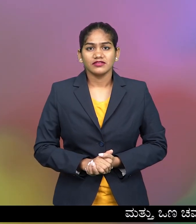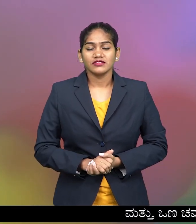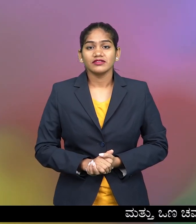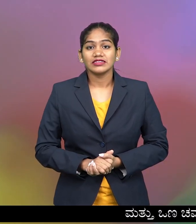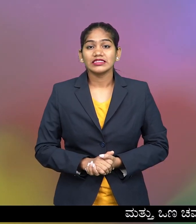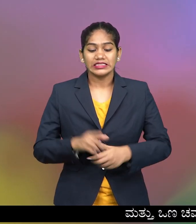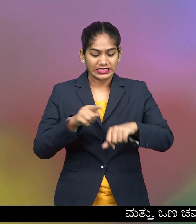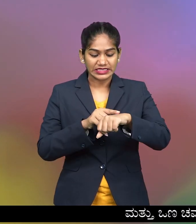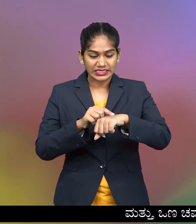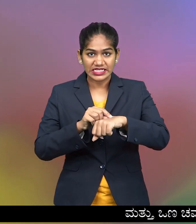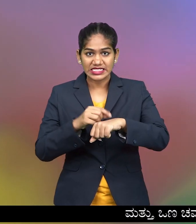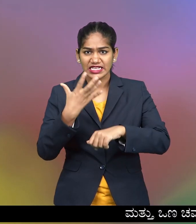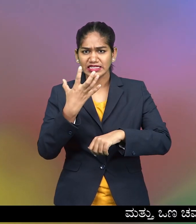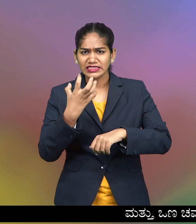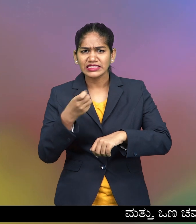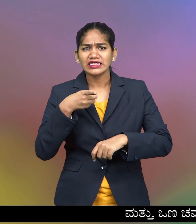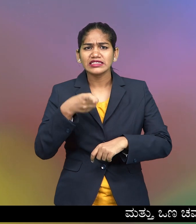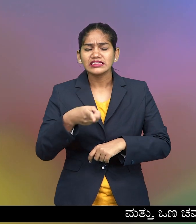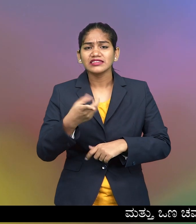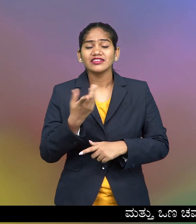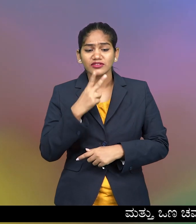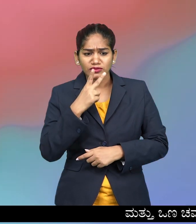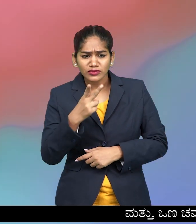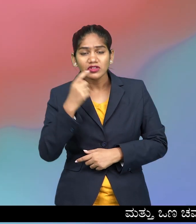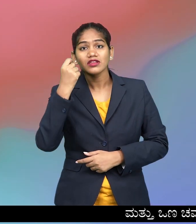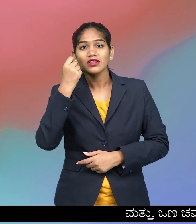ಮತ್ತು ಒಣಚರ್ಮವು ಈ ರೋಗದ ಲಕ್ಷಣಗಳಾಗಿವೆ.